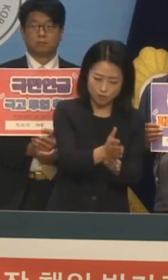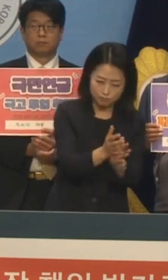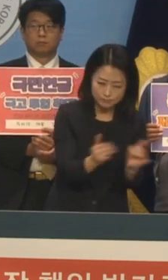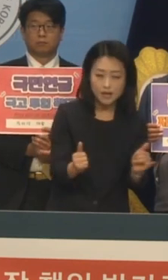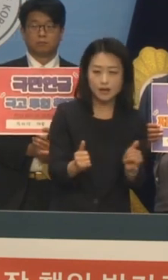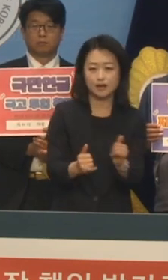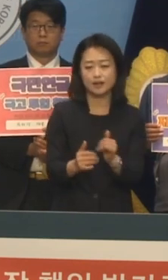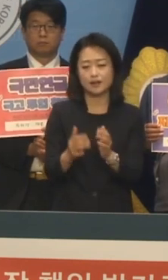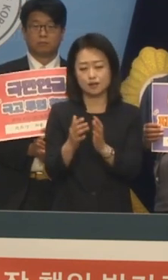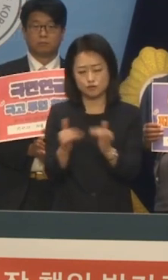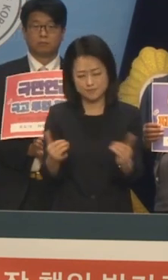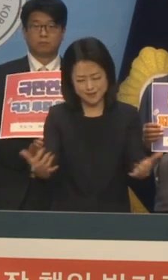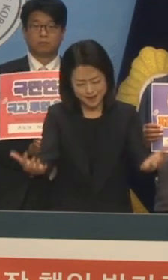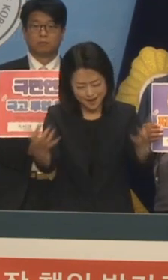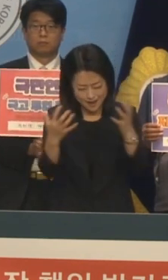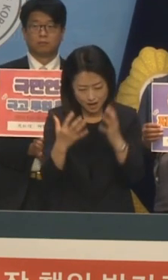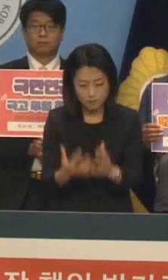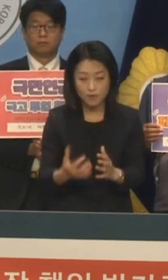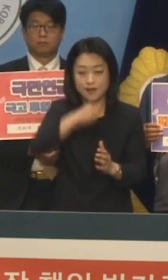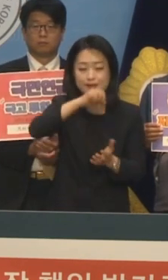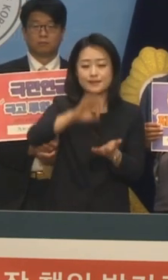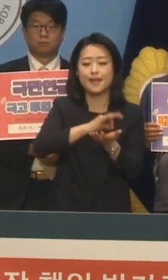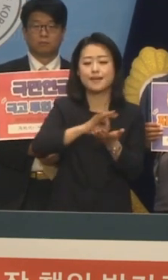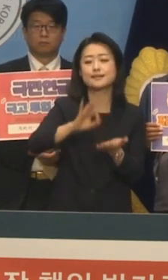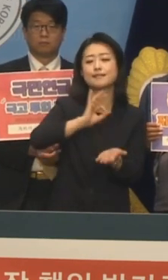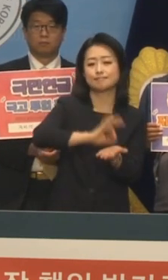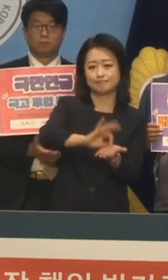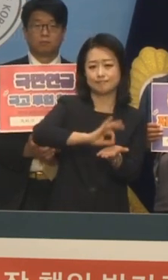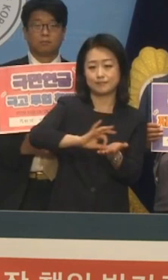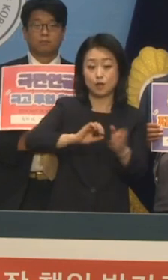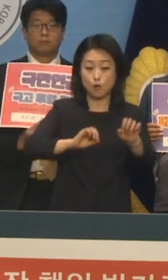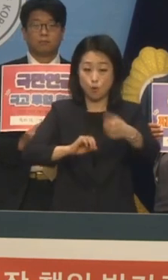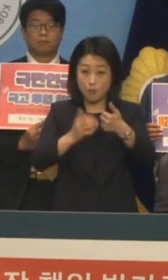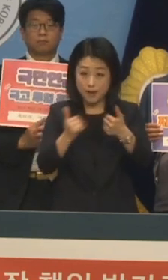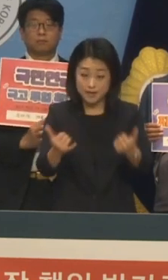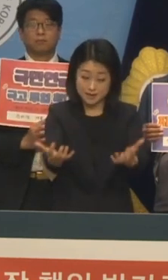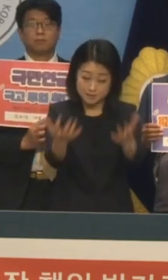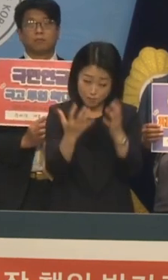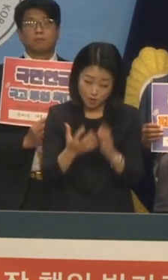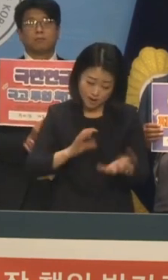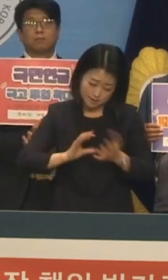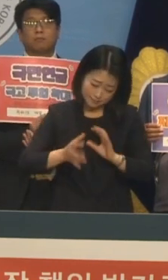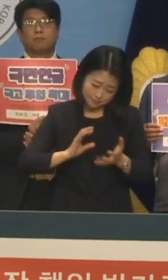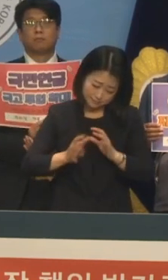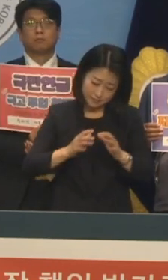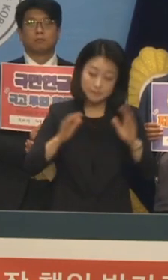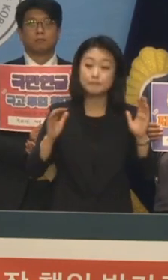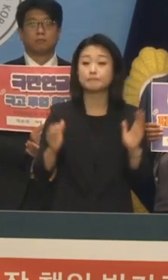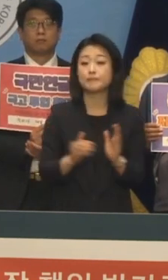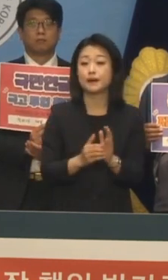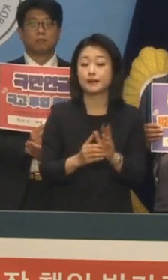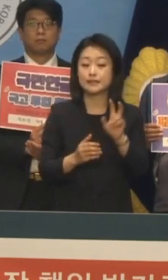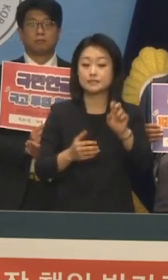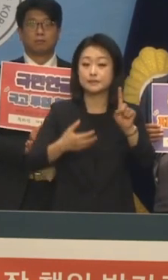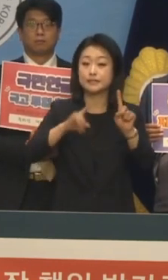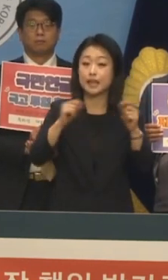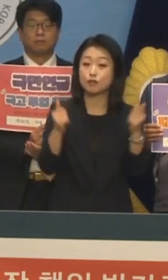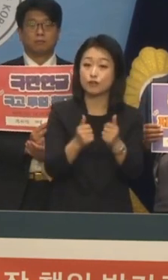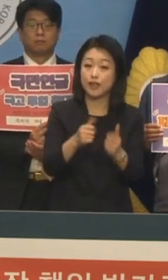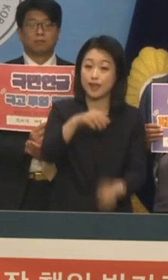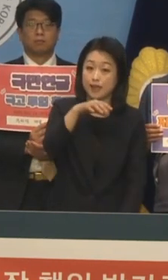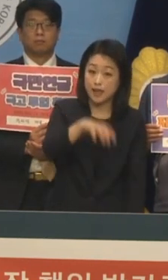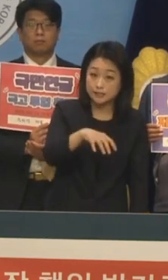예산이 투입됐습니다. 500인의 시민 공론화 과정도 마쳤습니다. 21대